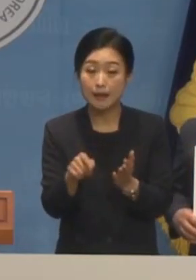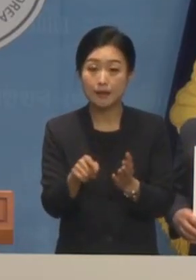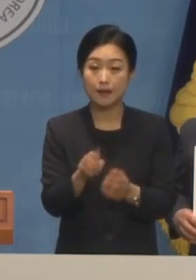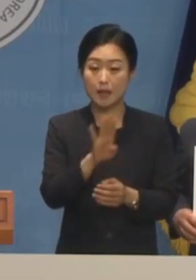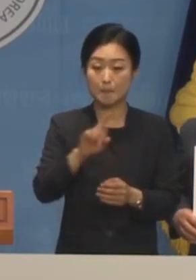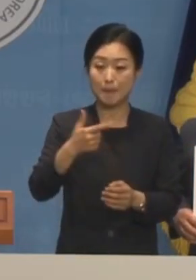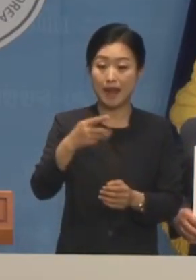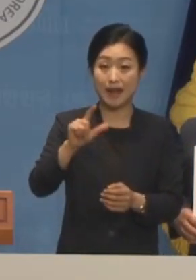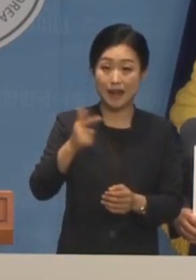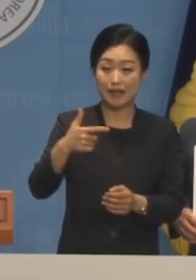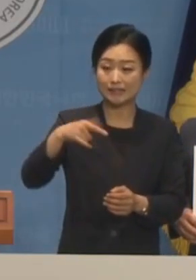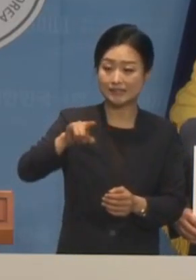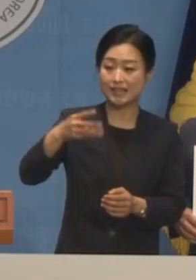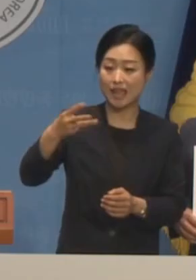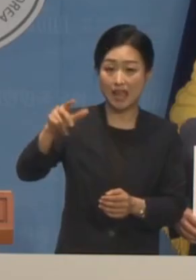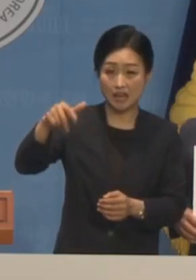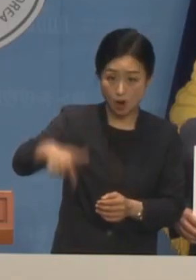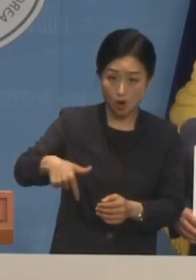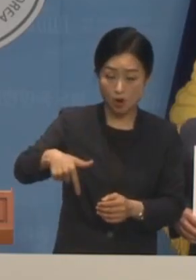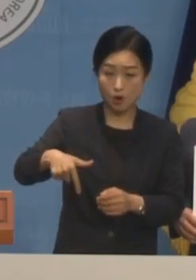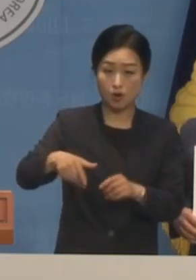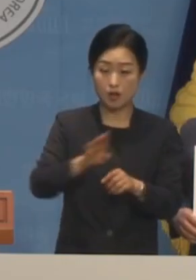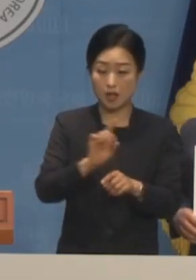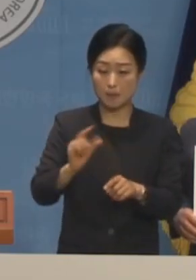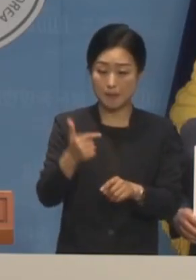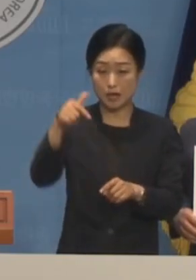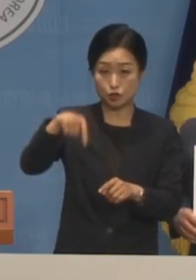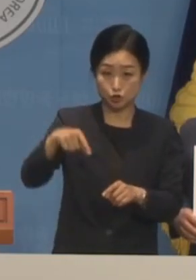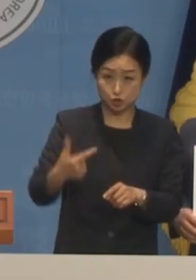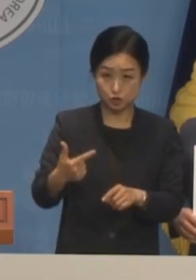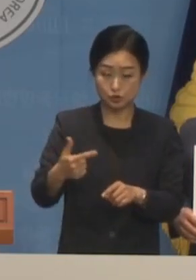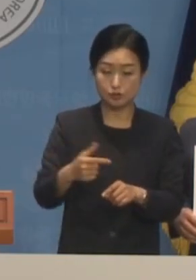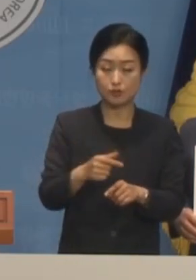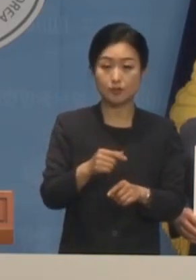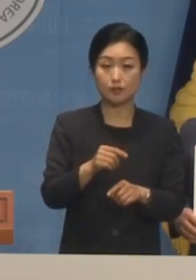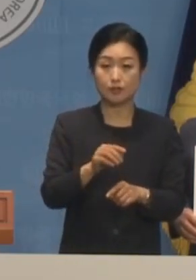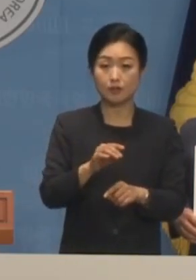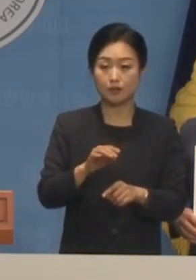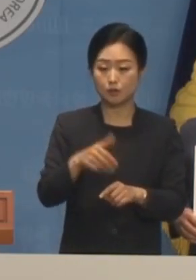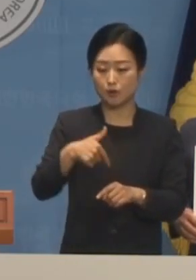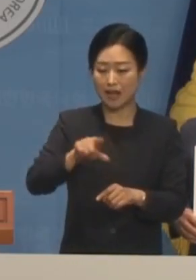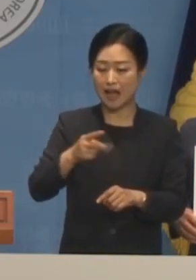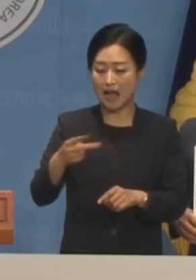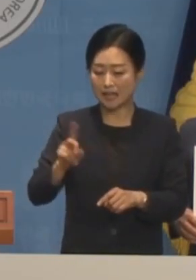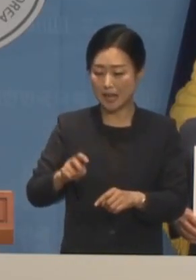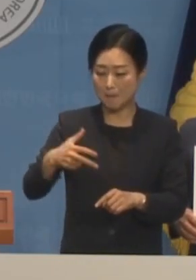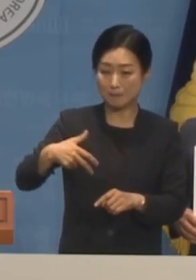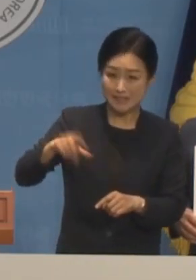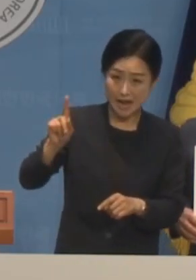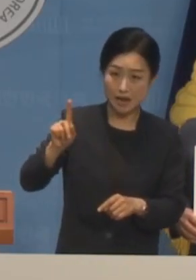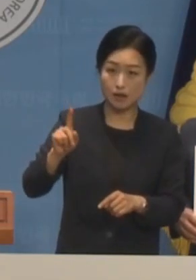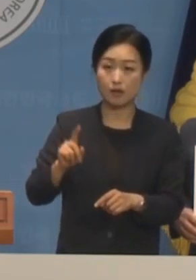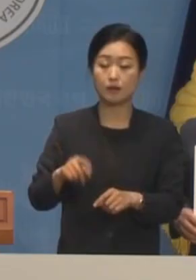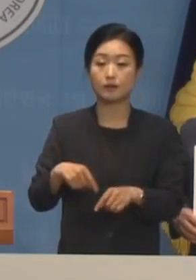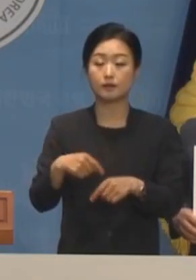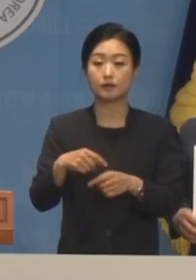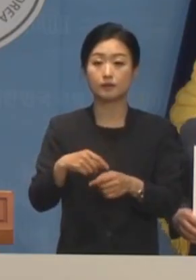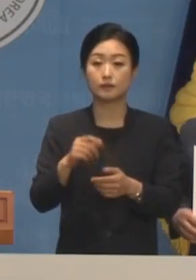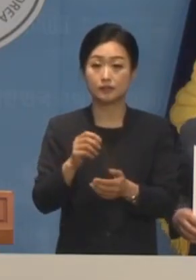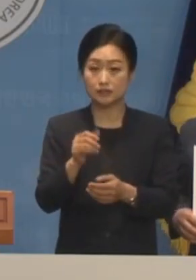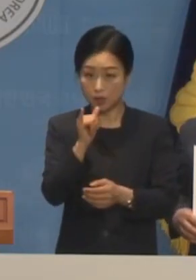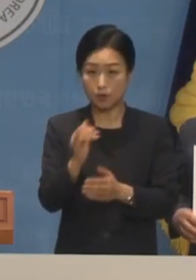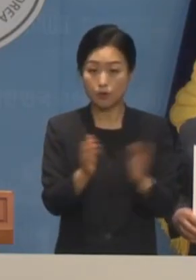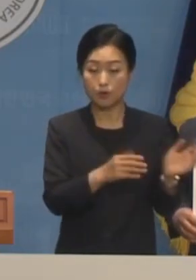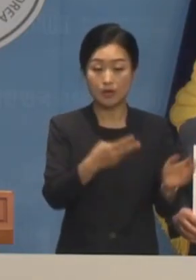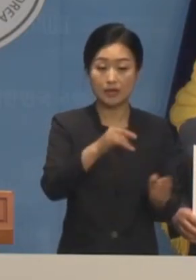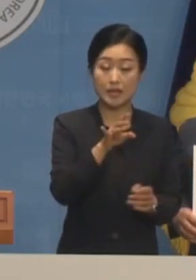반란세력 반군 반란 가담자 반란 가담 혐의자로 서술하고 있습니다